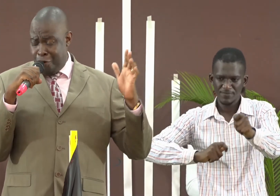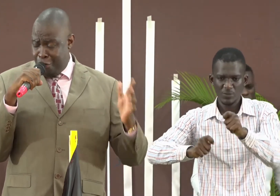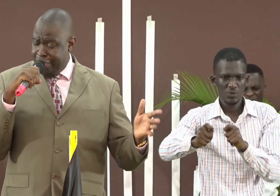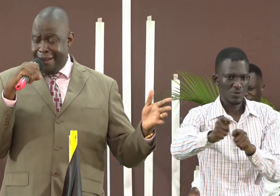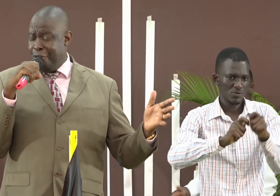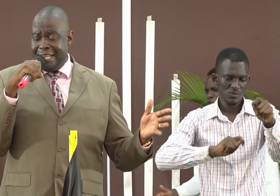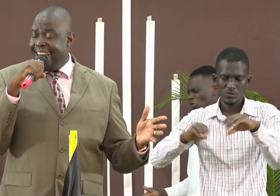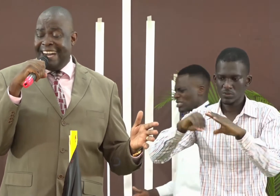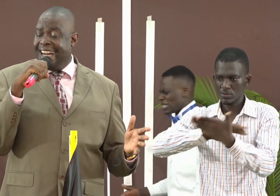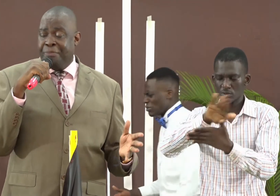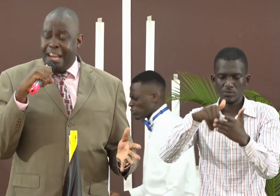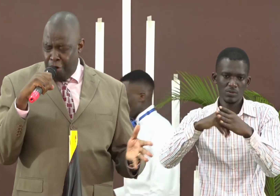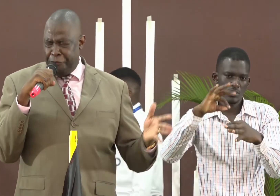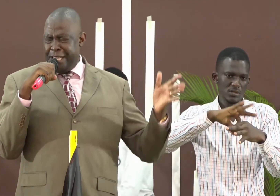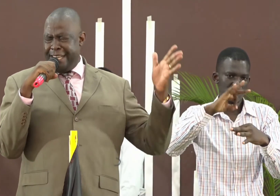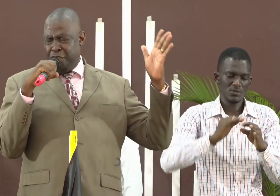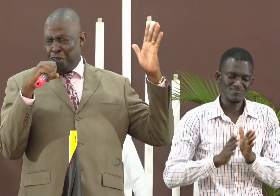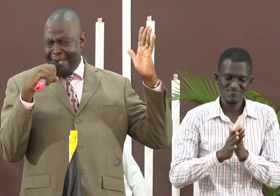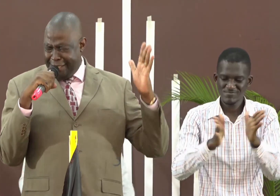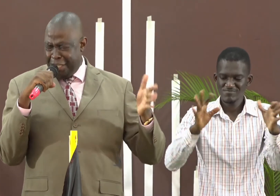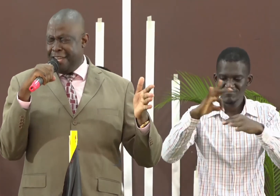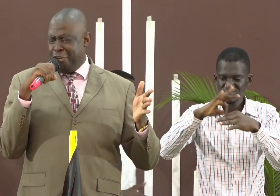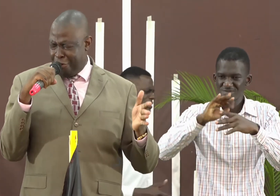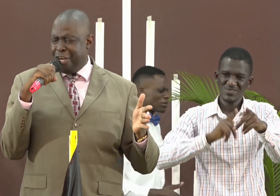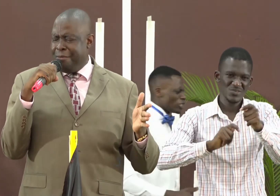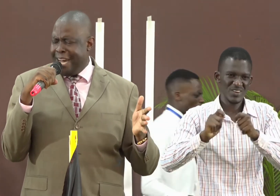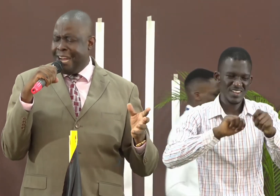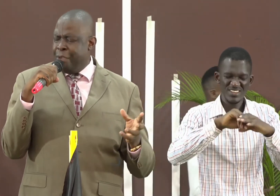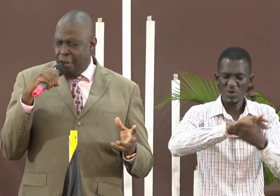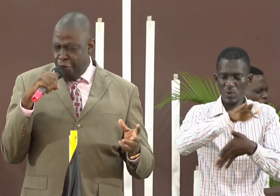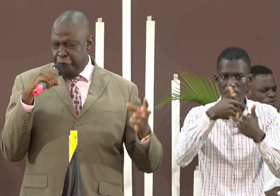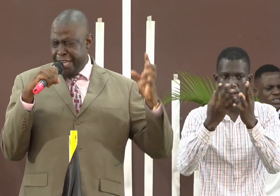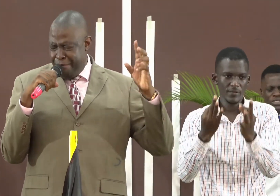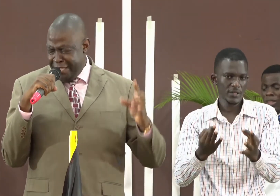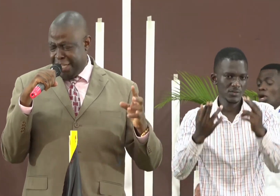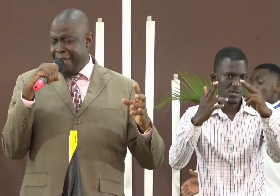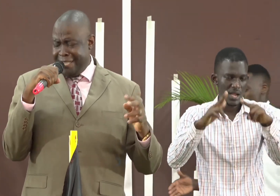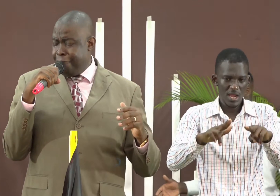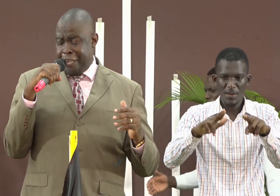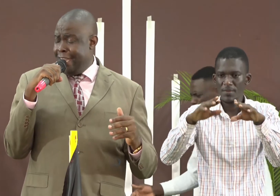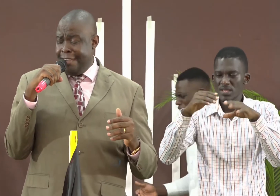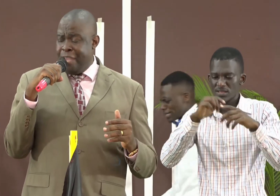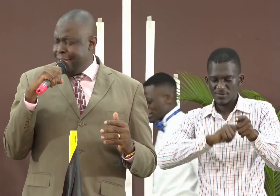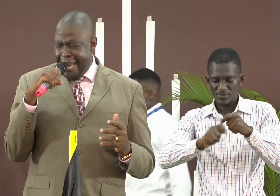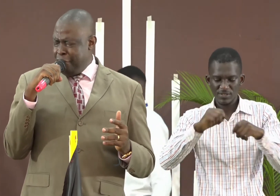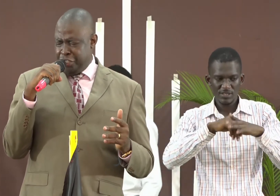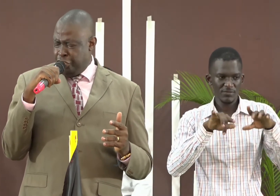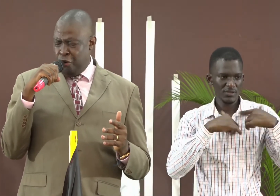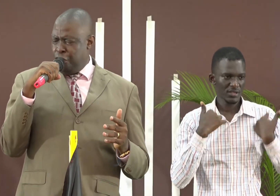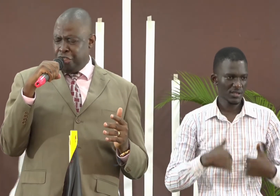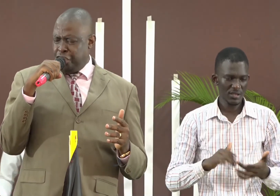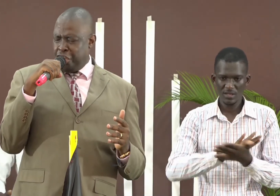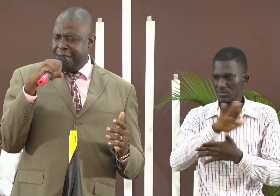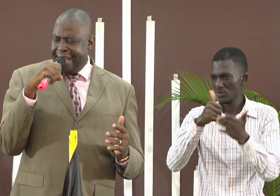Ofugire mukulonda kona Ofugire mchone chigendo kolewa Ofuge miti madiafe Nabuli